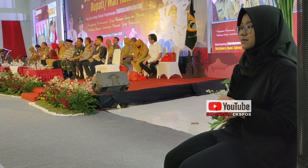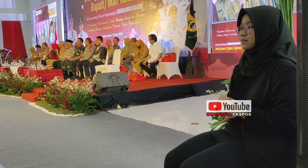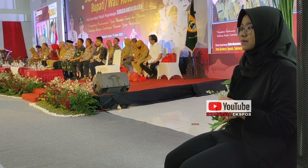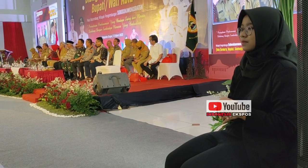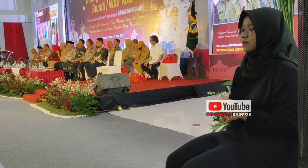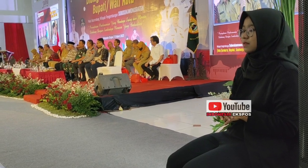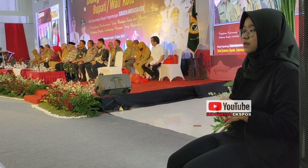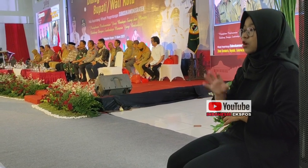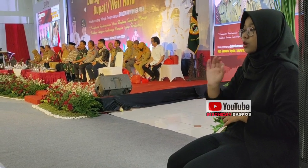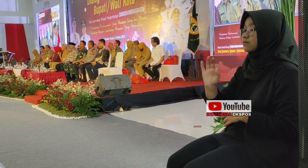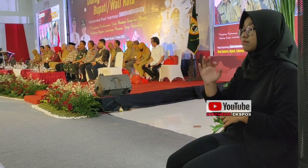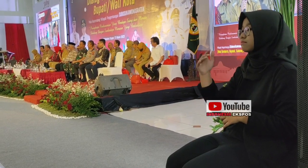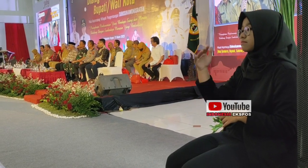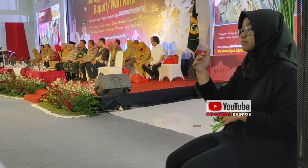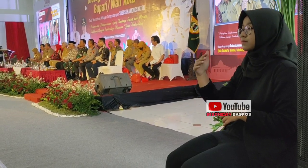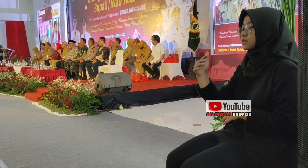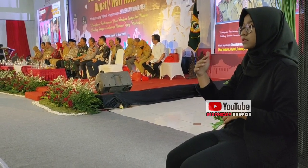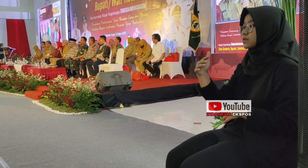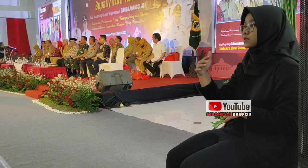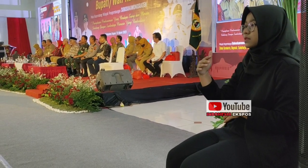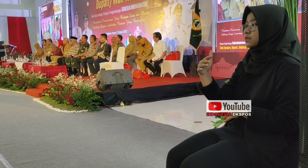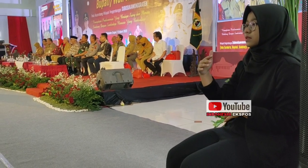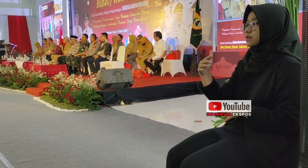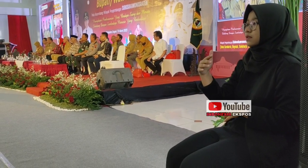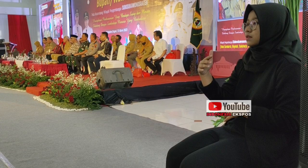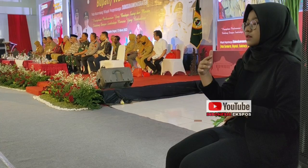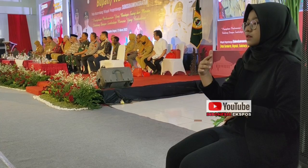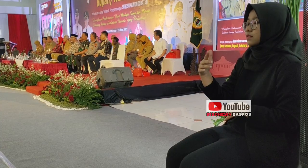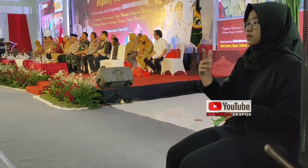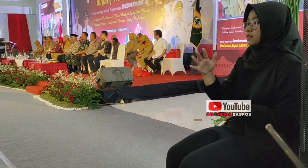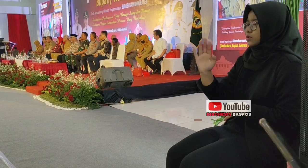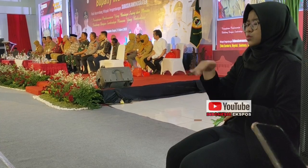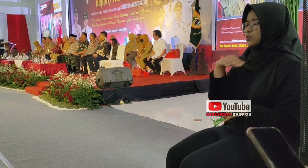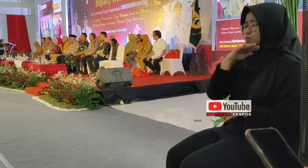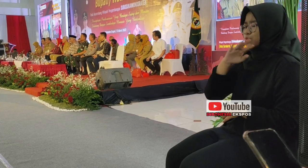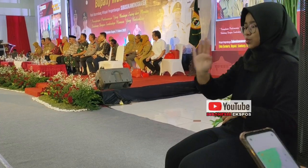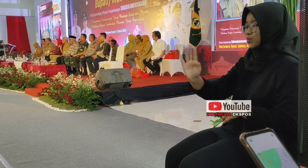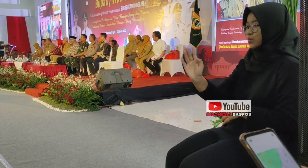Oke. Mas, ini sekali lagi, Pak. Gosek.